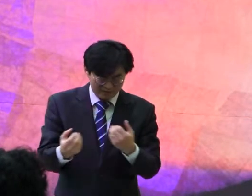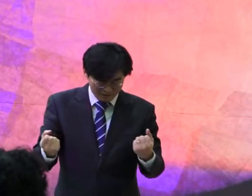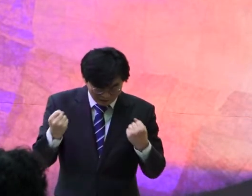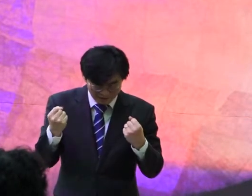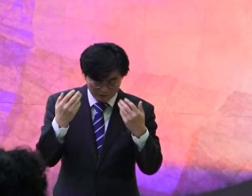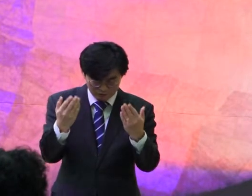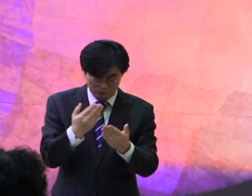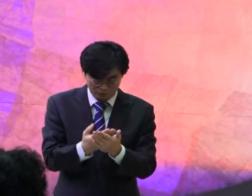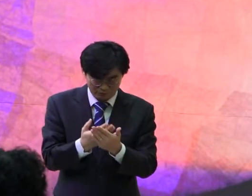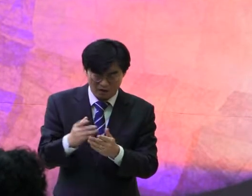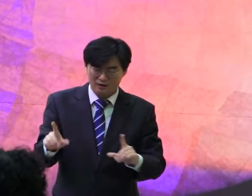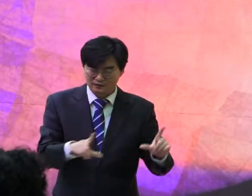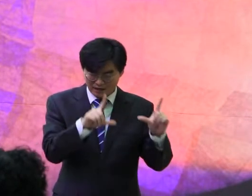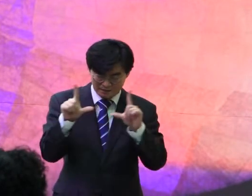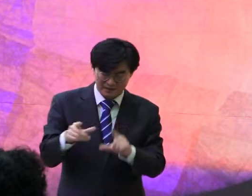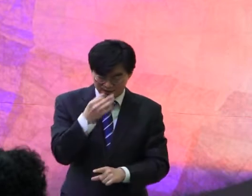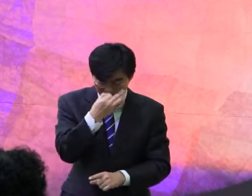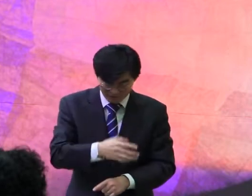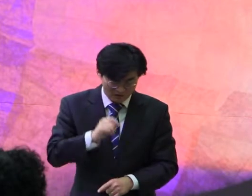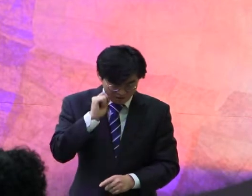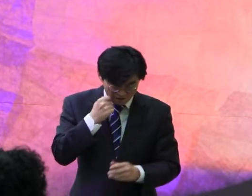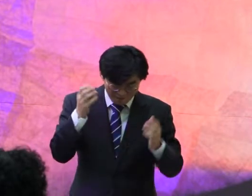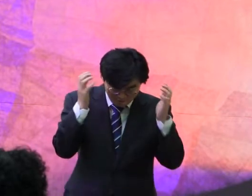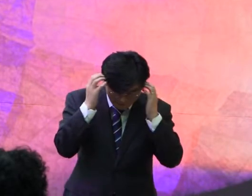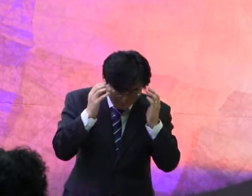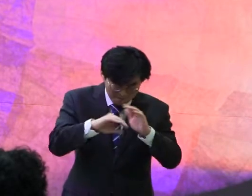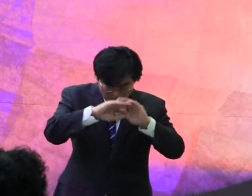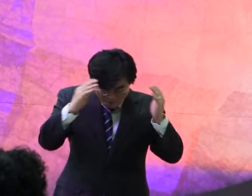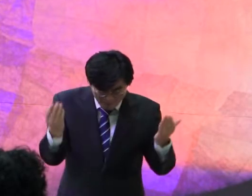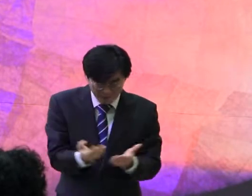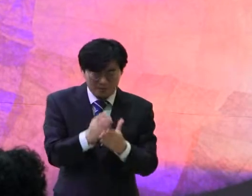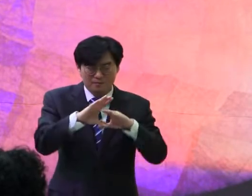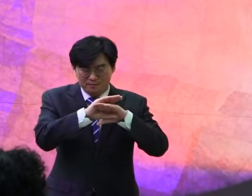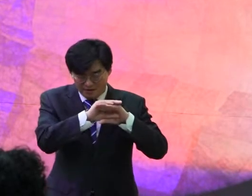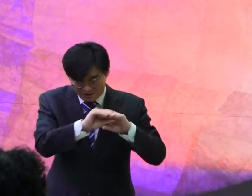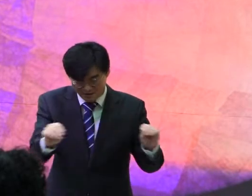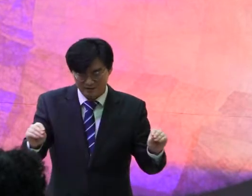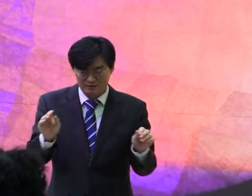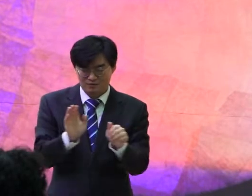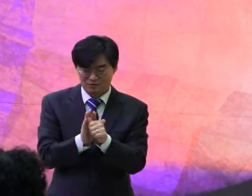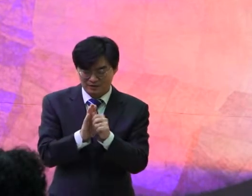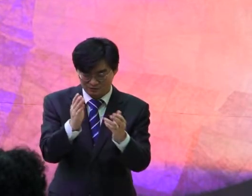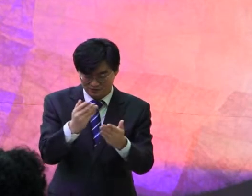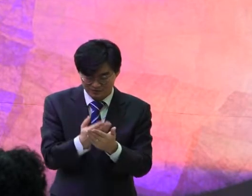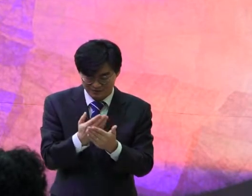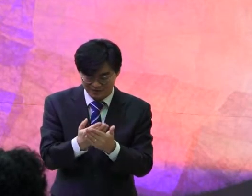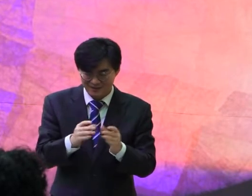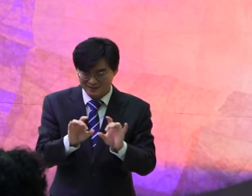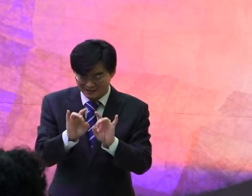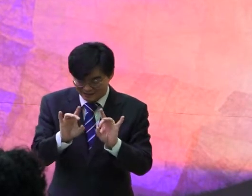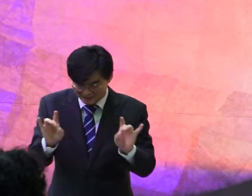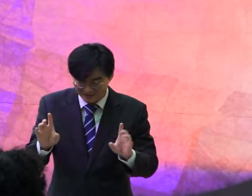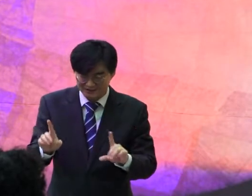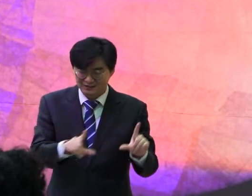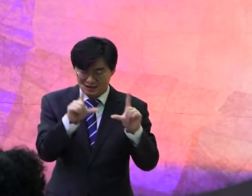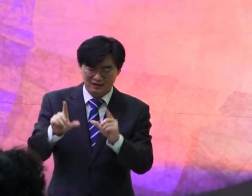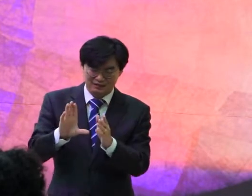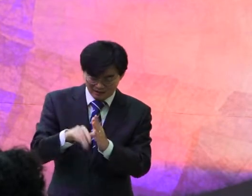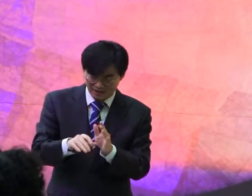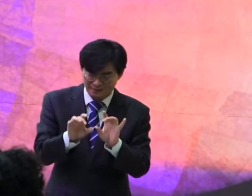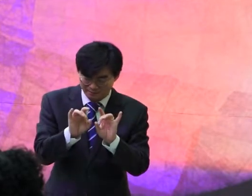여러 가지 어려움과 고난과 장애물들 주님께서 다 열어주셔서 삶의 한순간순간을 통해서도 많은